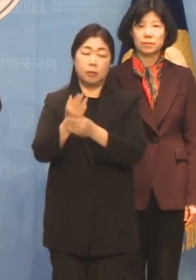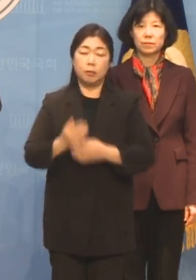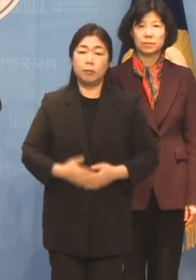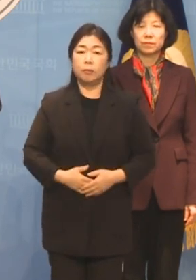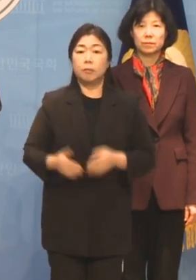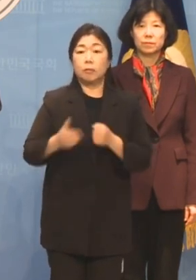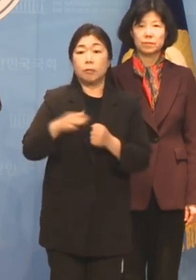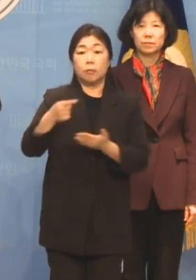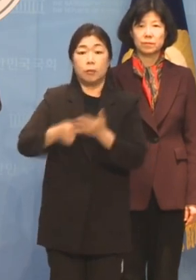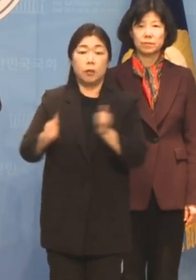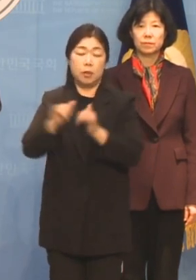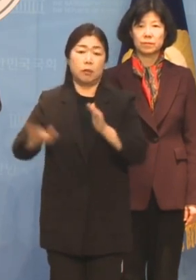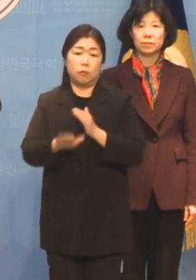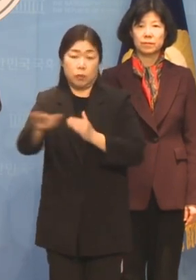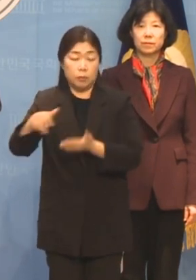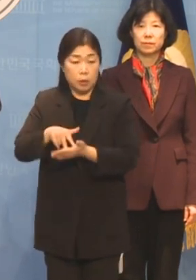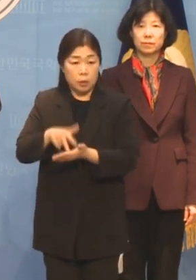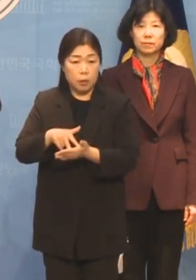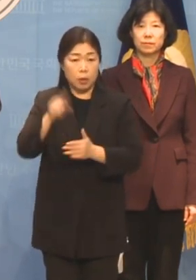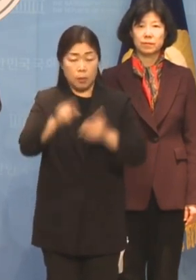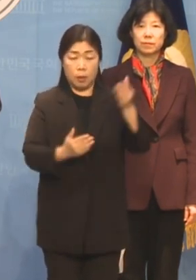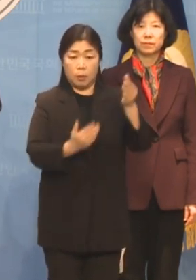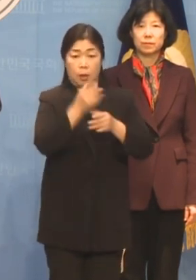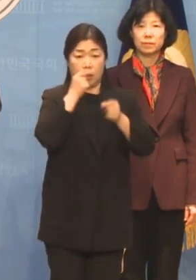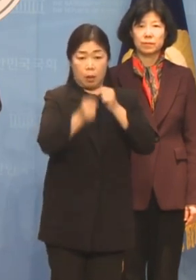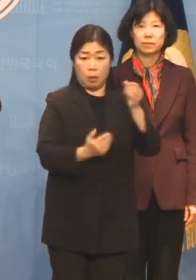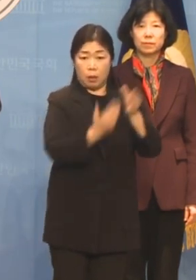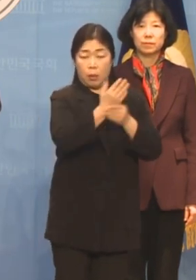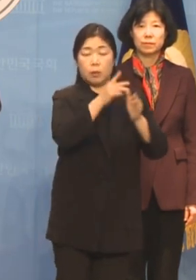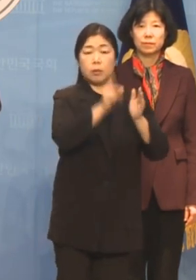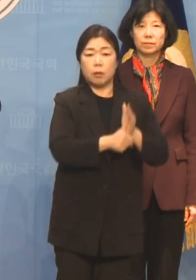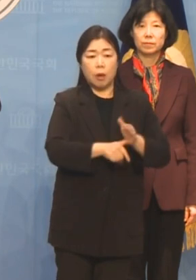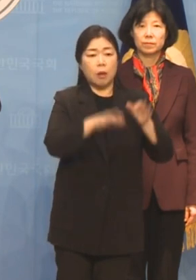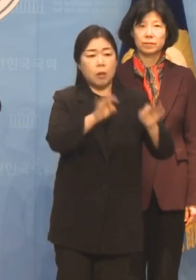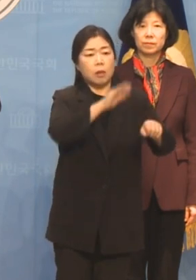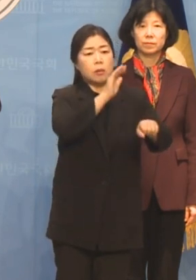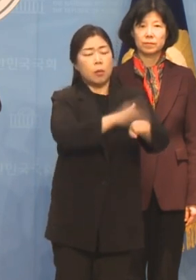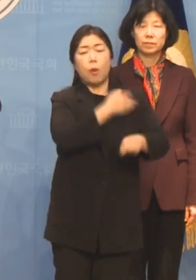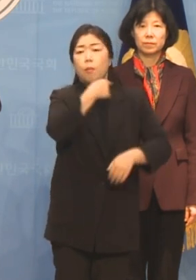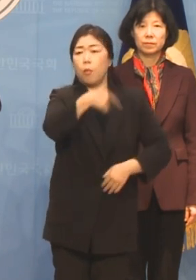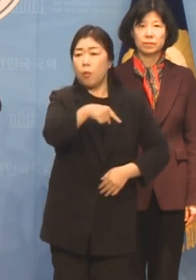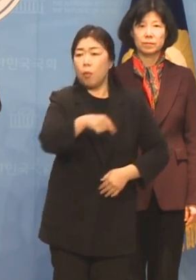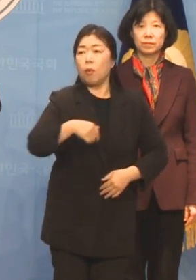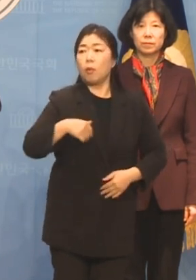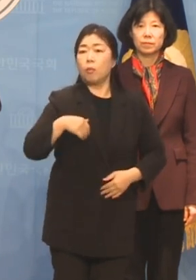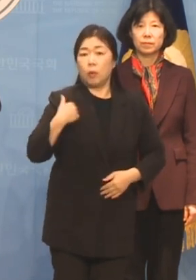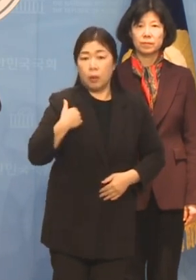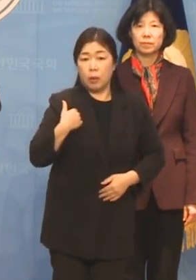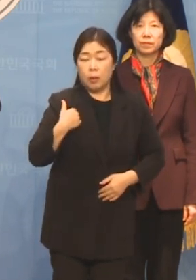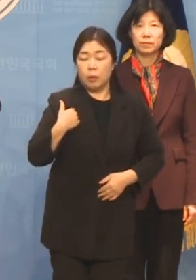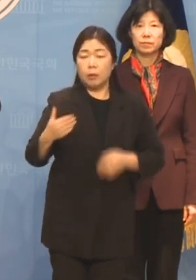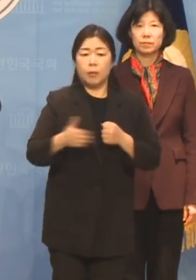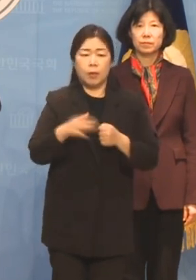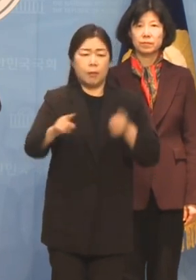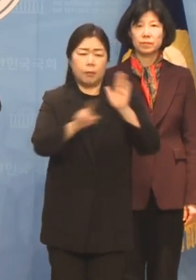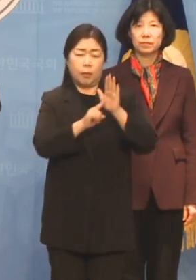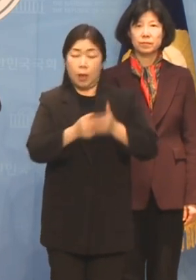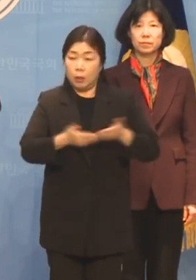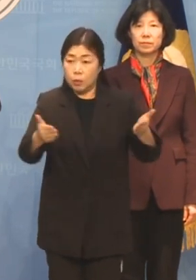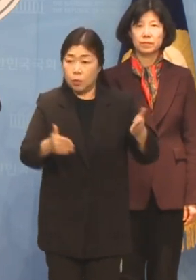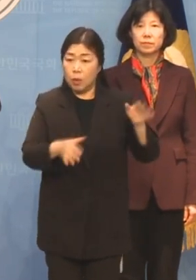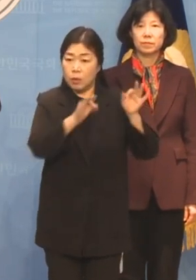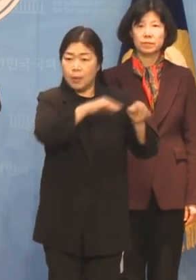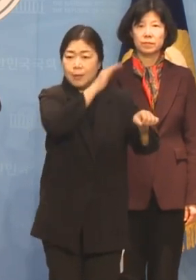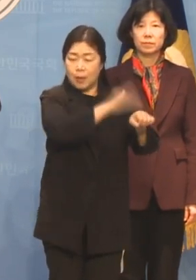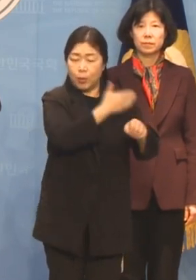일동은 이번 사태가 발생하는 과정에 은행이 무엇을 잘못했는지를 널리 알리고 그로 인한 피해를 배상받기 위해